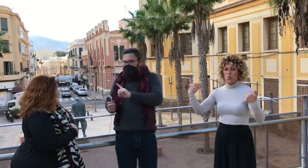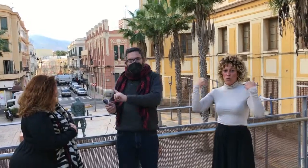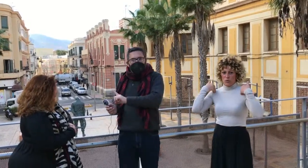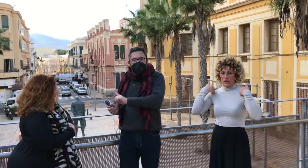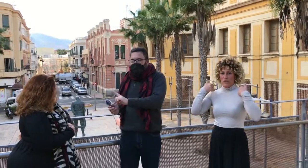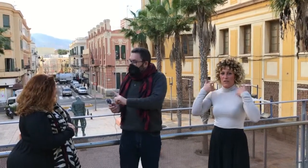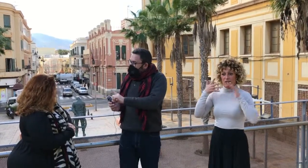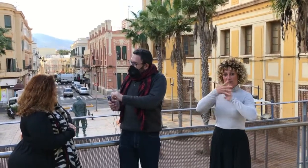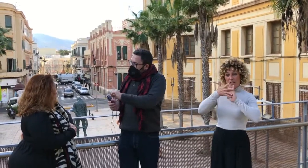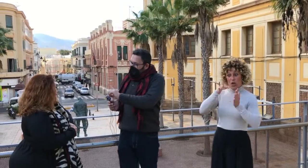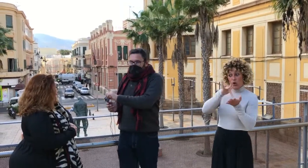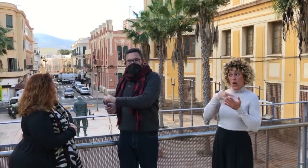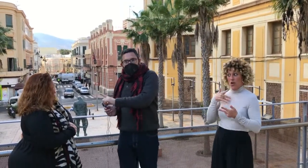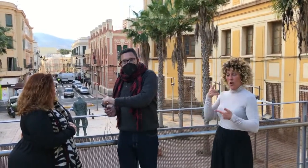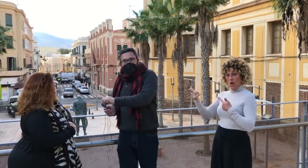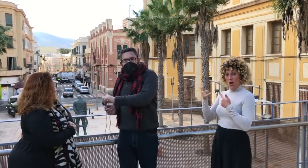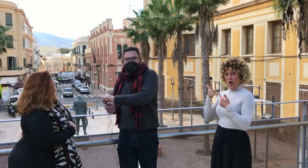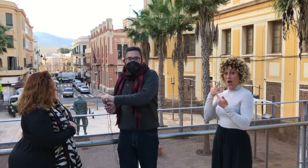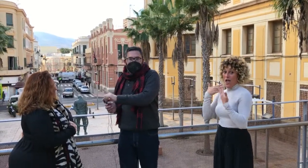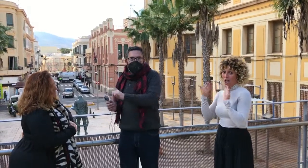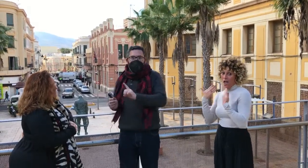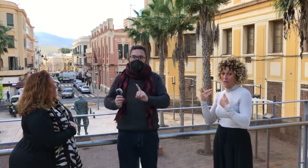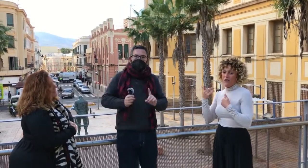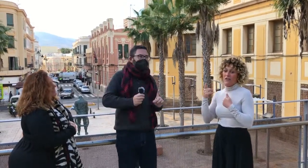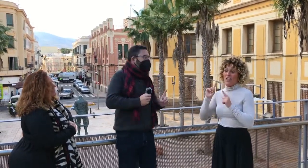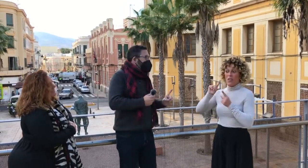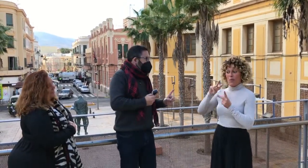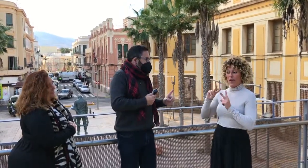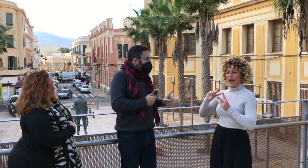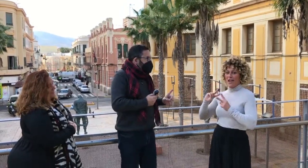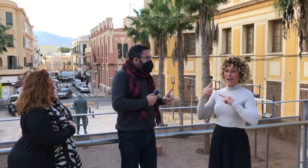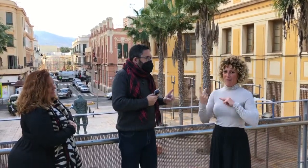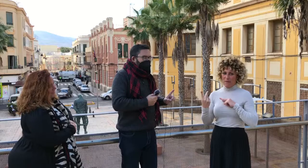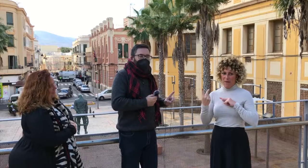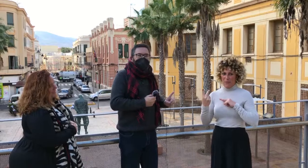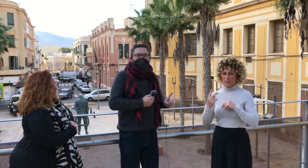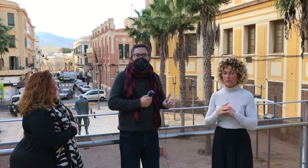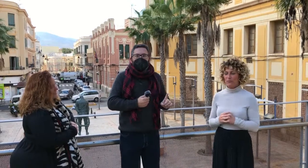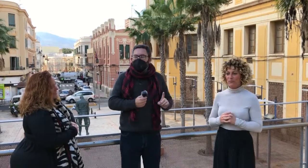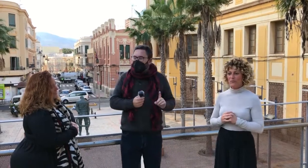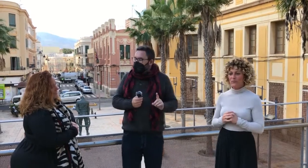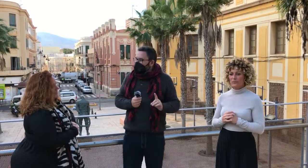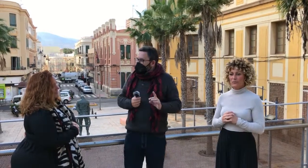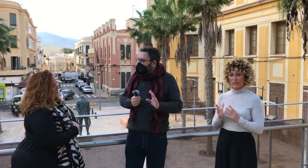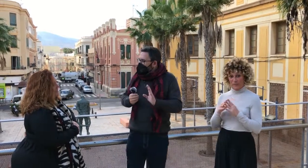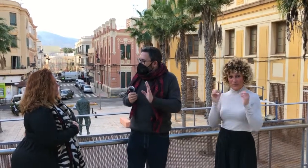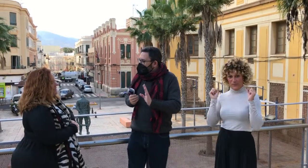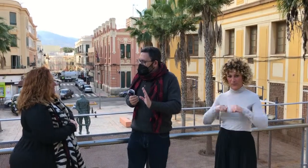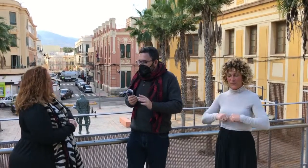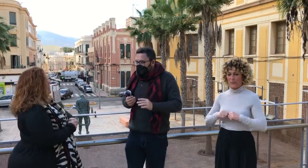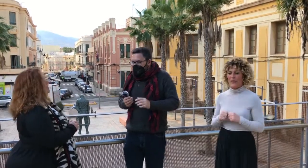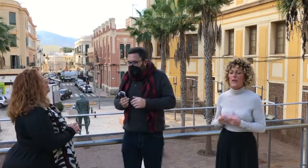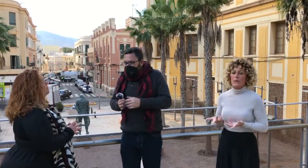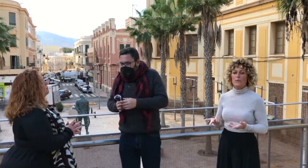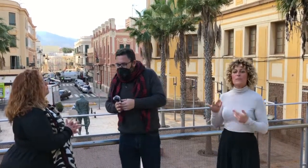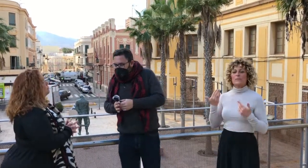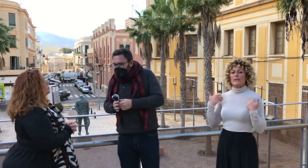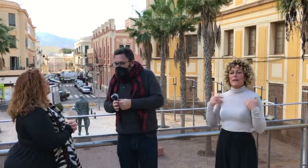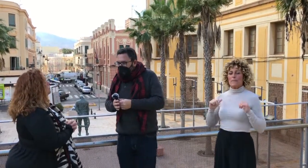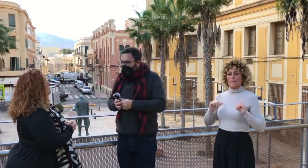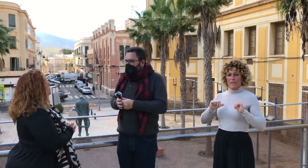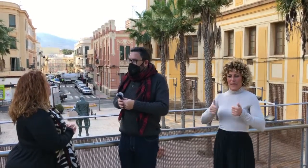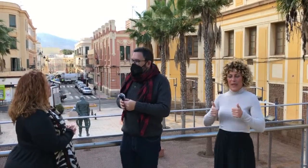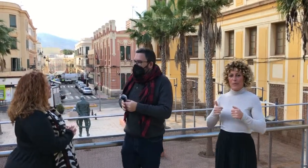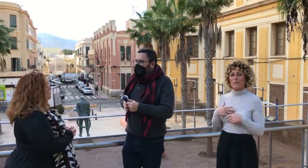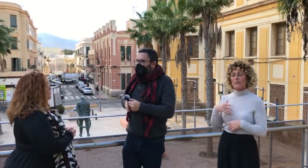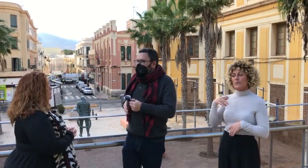con Carmen, y aquí está Carmen, que signará cuando hable con Belén. ¿De acuerdo? Así que, bueno, vamos a empezar. Carmen, yo creo que